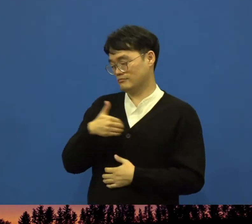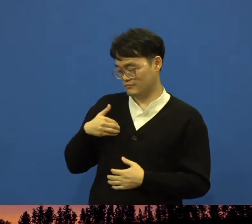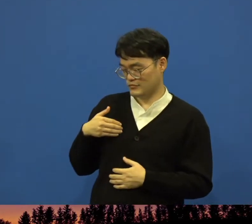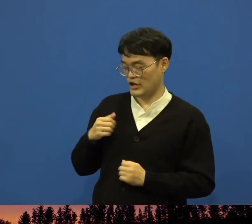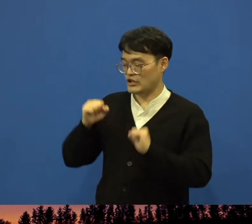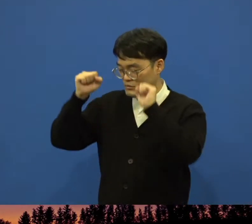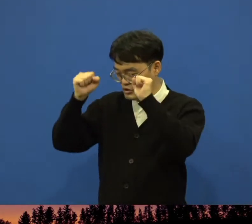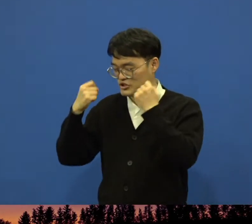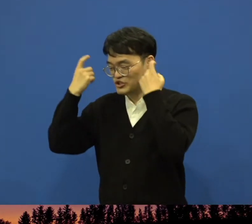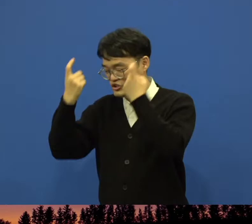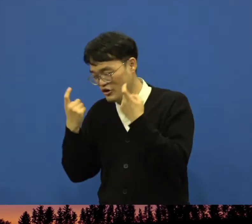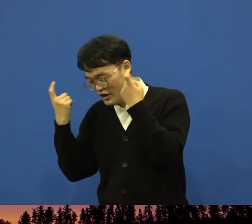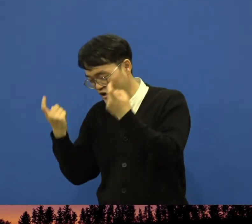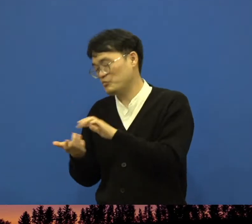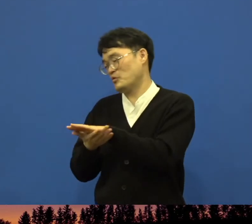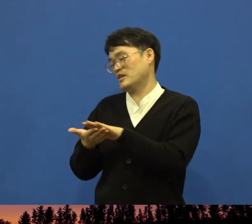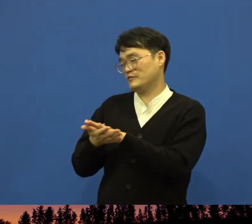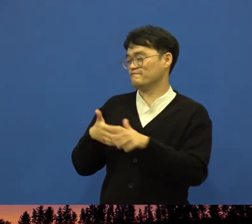다 좋아요.